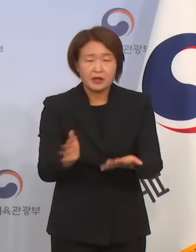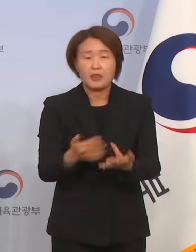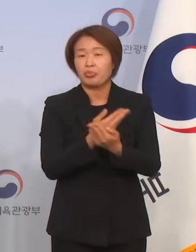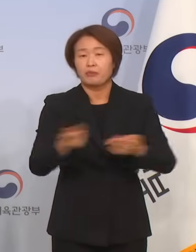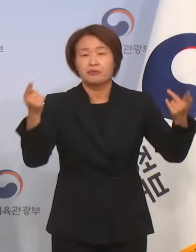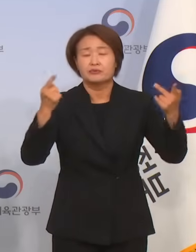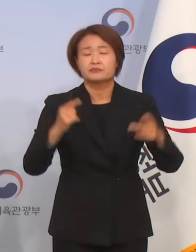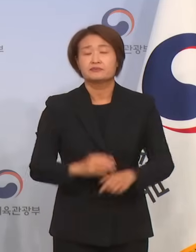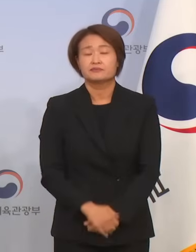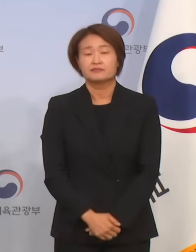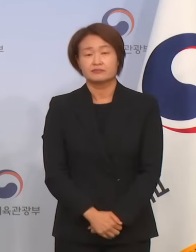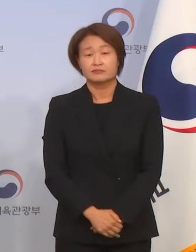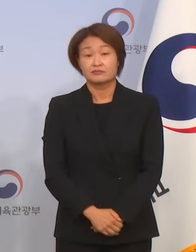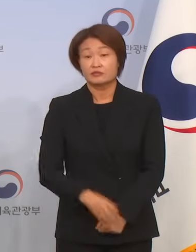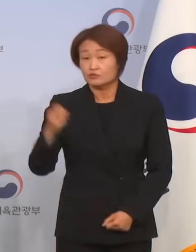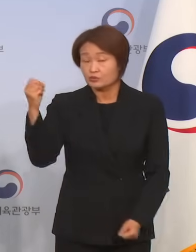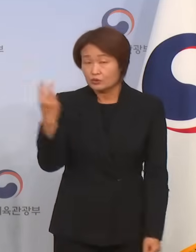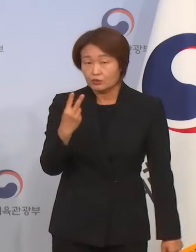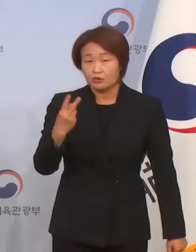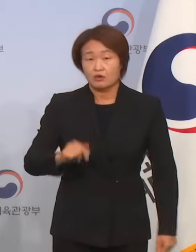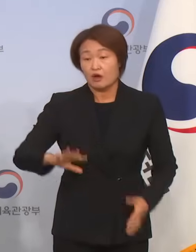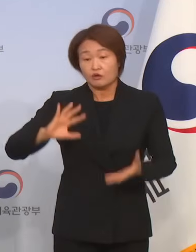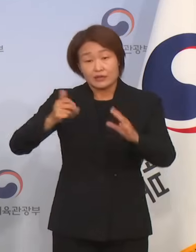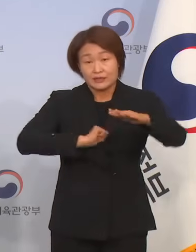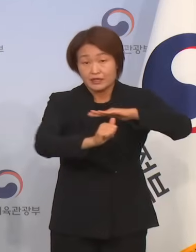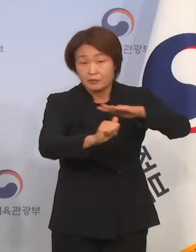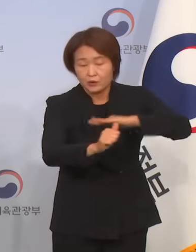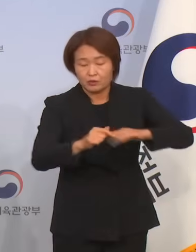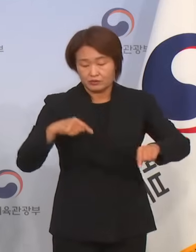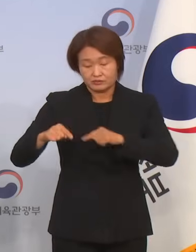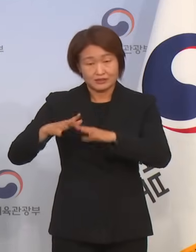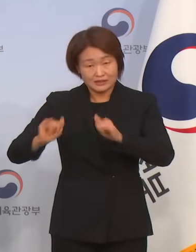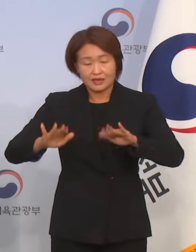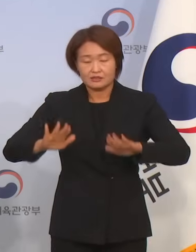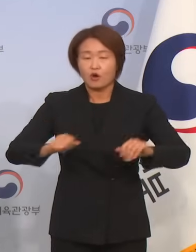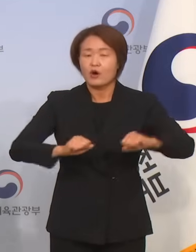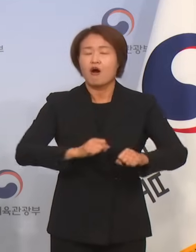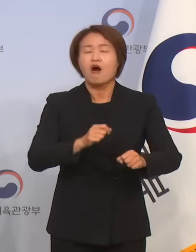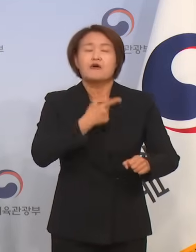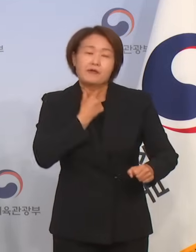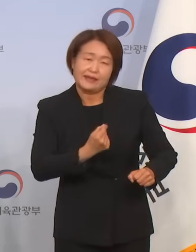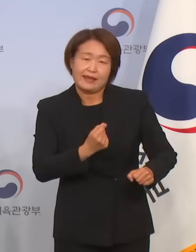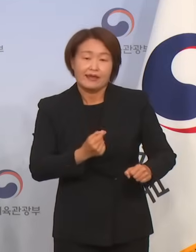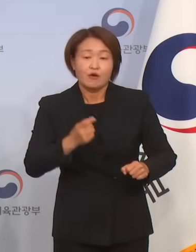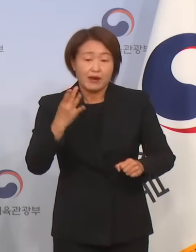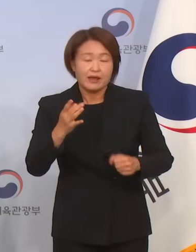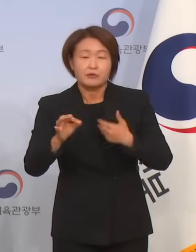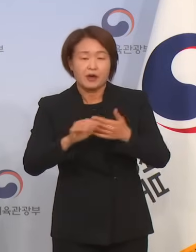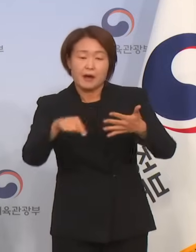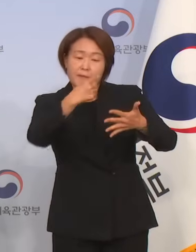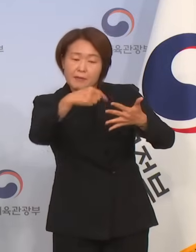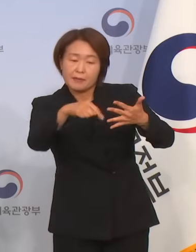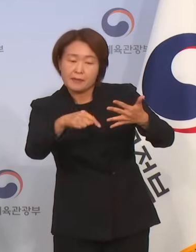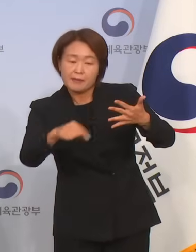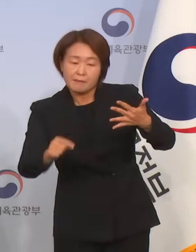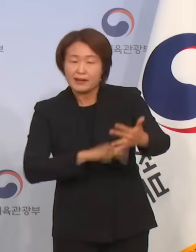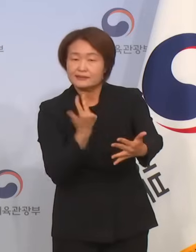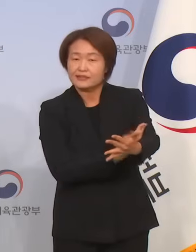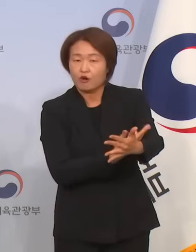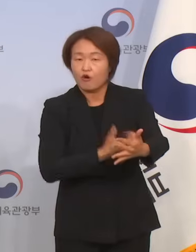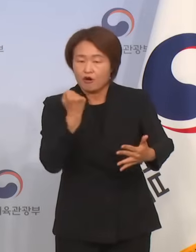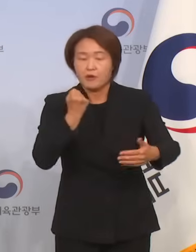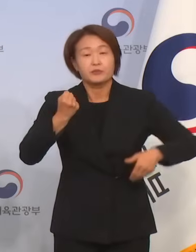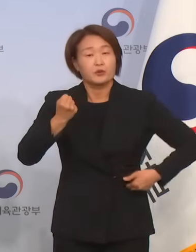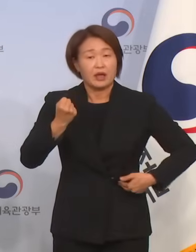않았습니다. 또한 국가대표팀 지도자로 활동하기 위해서 요구되는 필수 자격증을